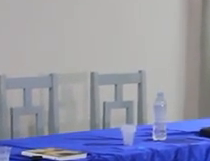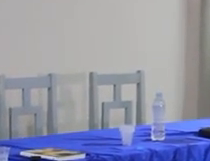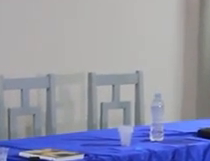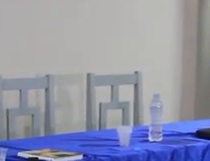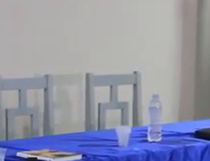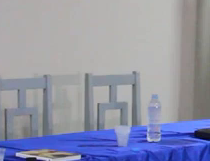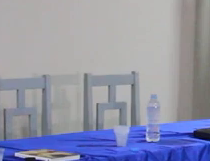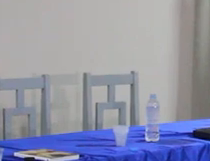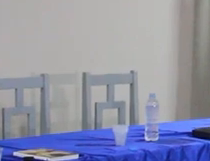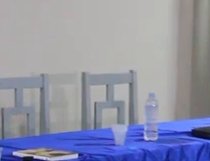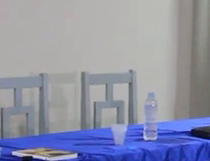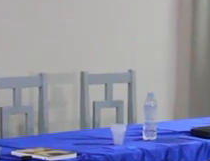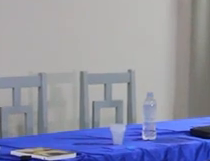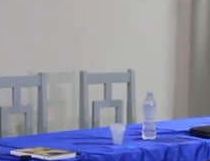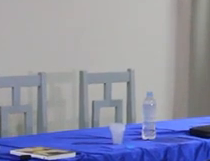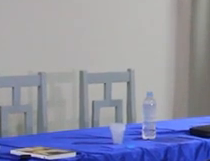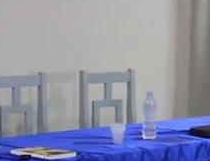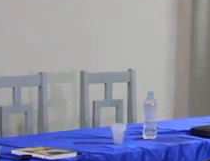de Arame,